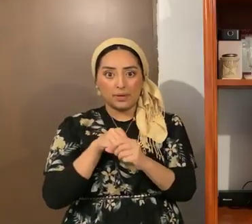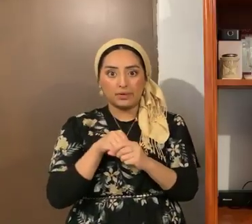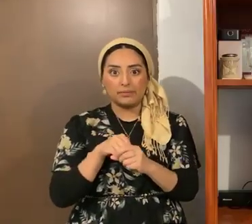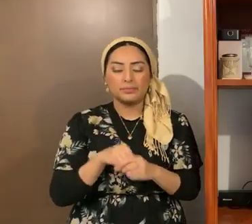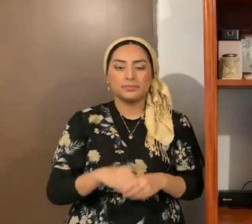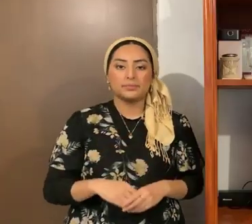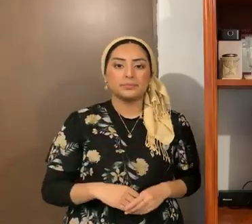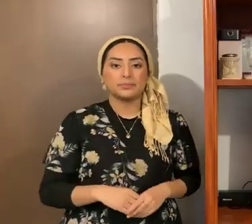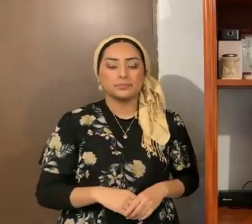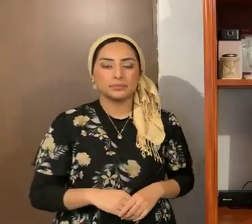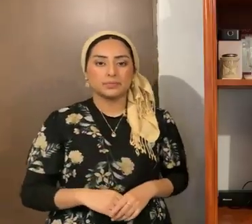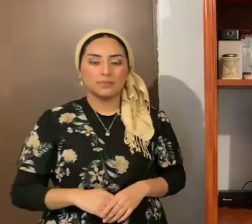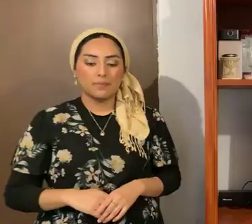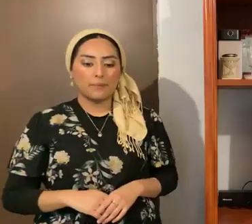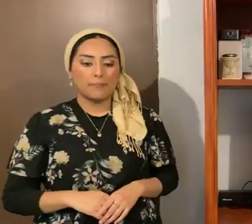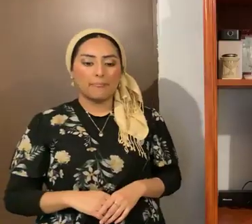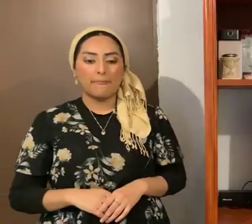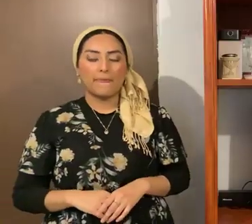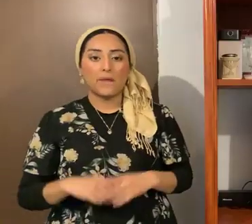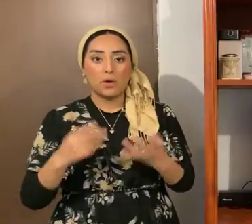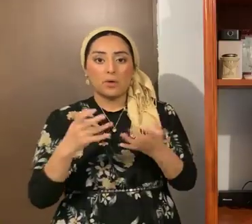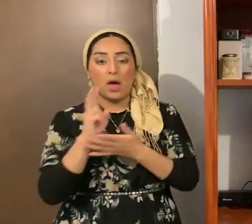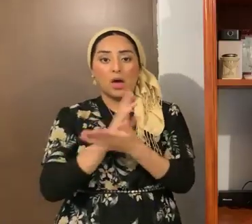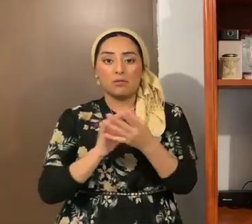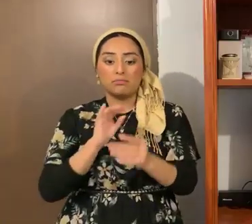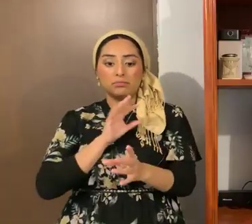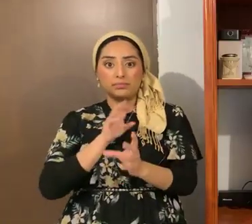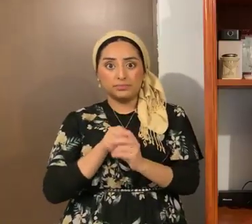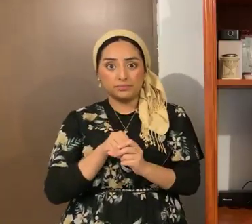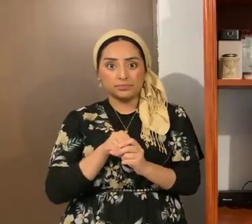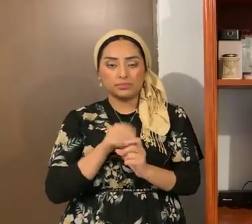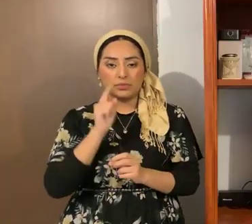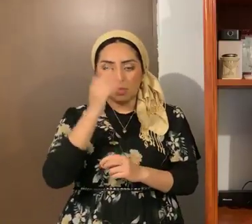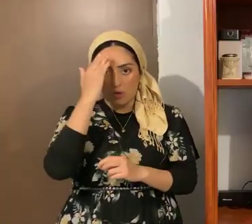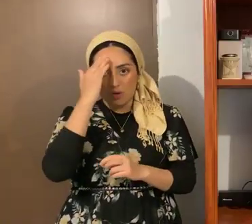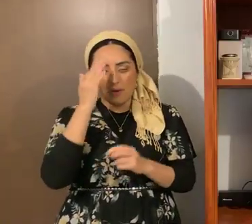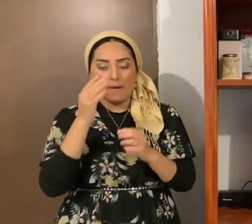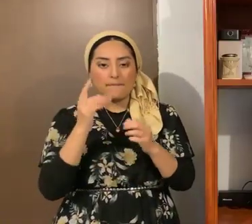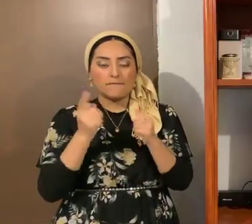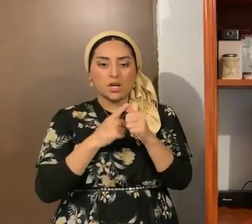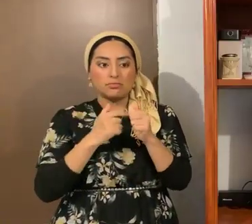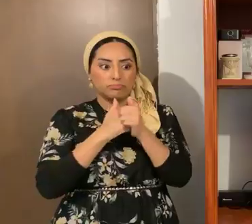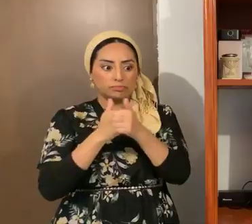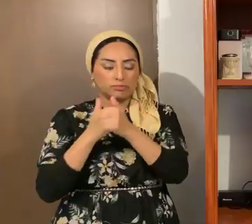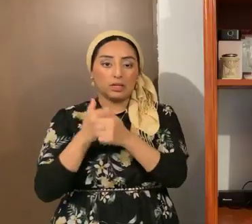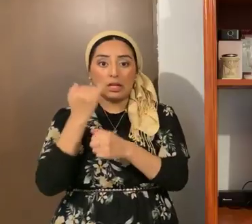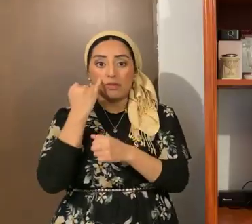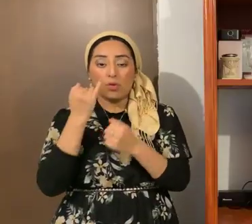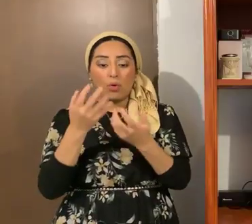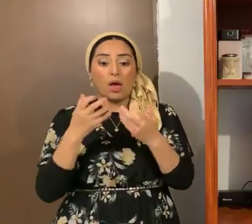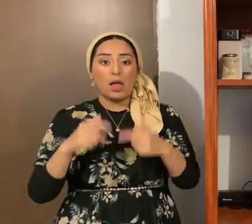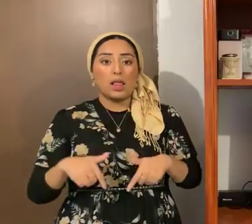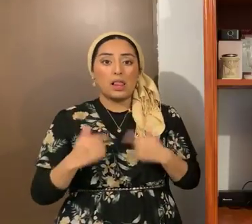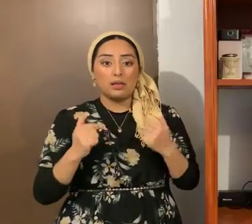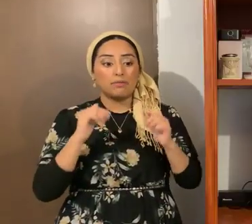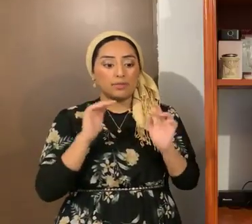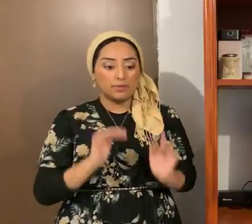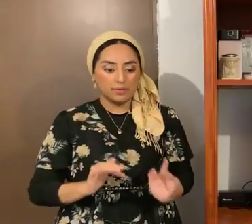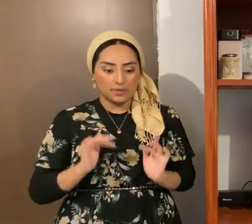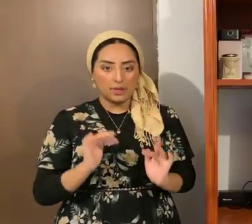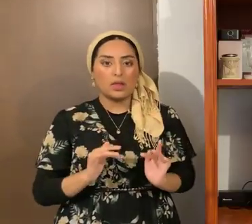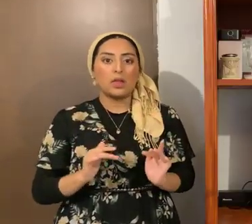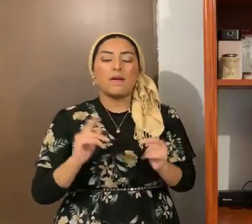a persecución. ¿Quieres unción? Ya sabes que vas a tener mucha persecución. El que quiera vivir